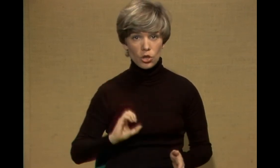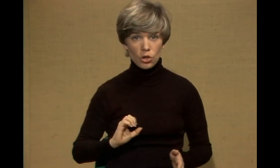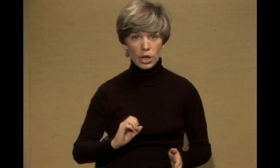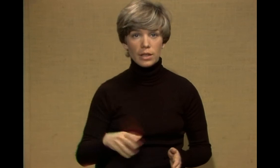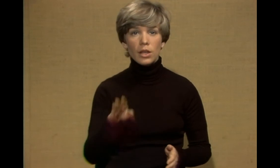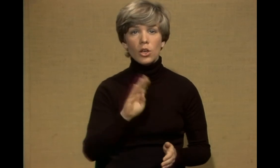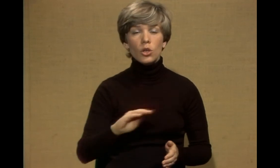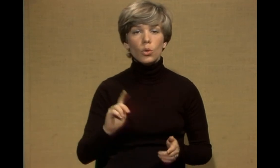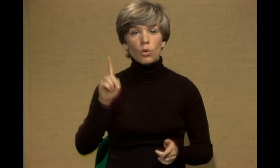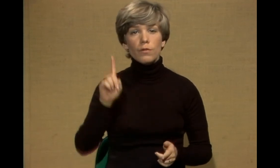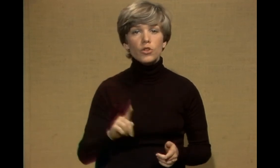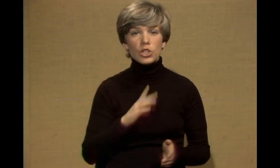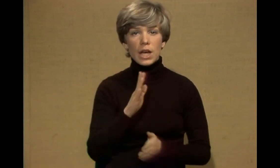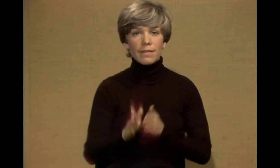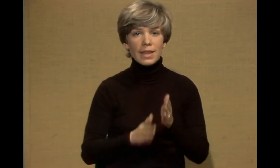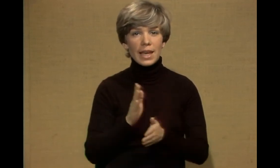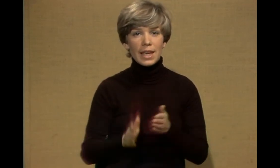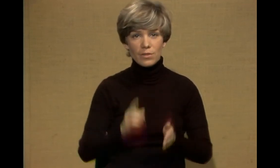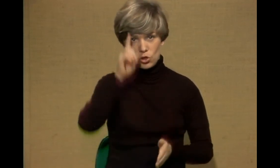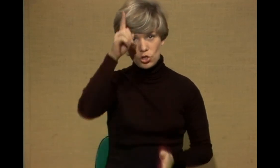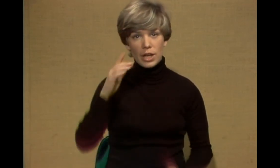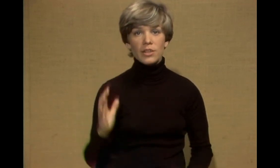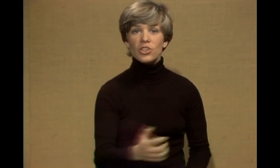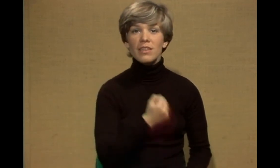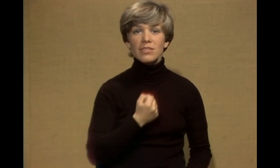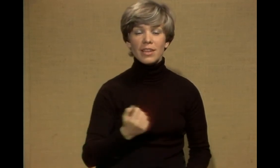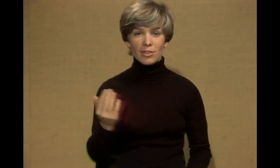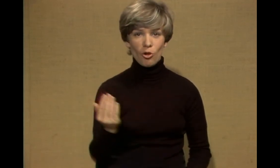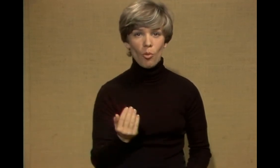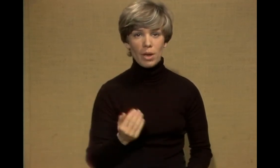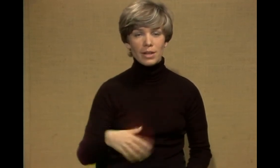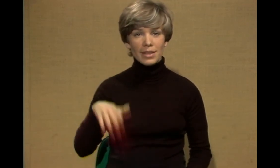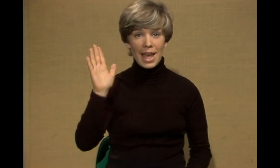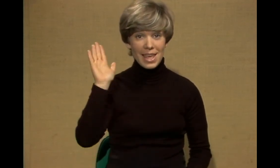söndagen då första teckentydarchansen kommer. Hej!